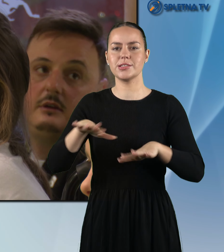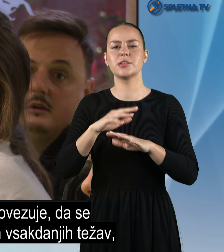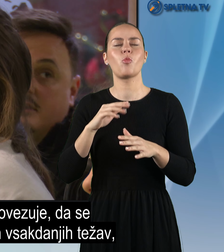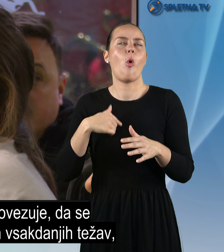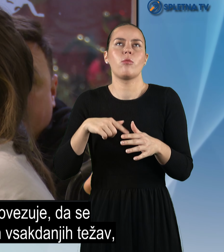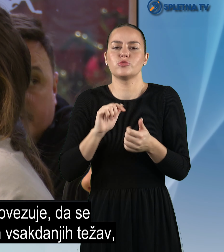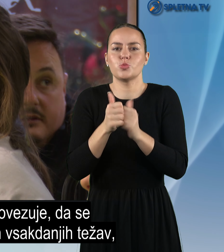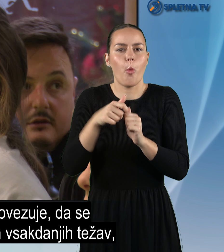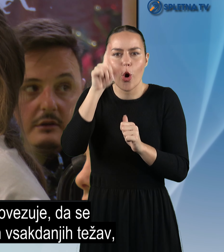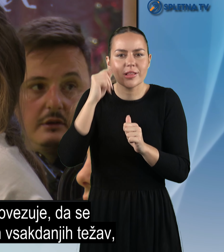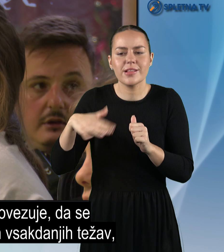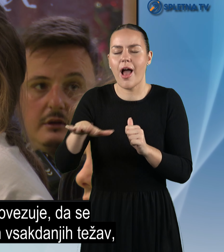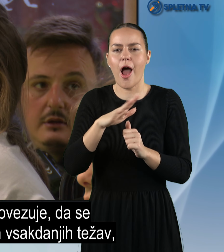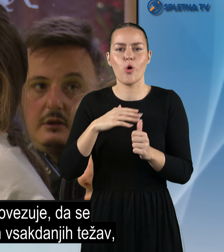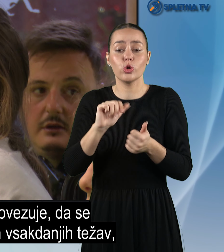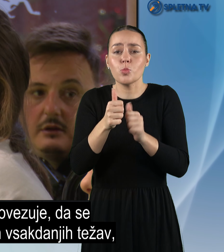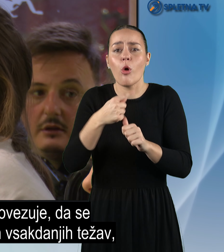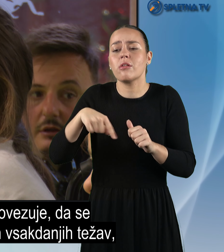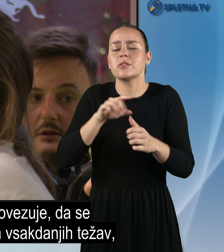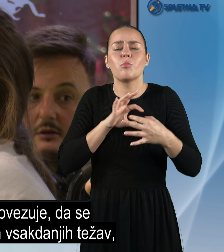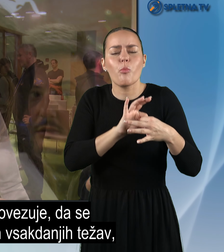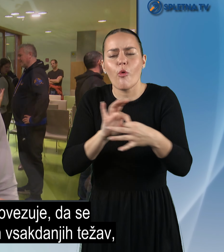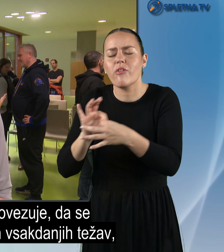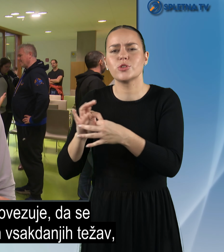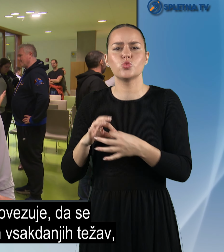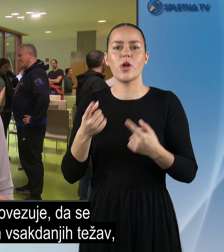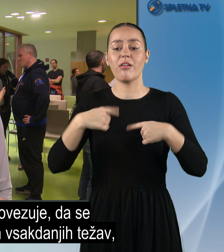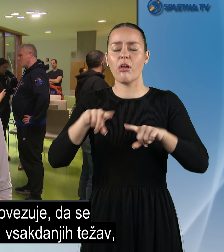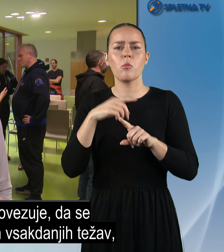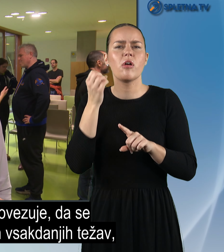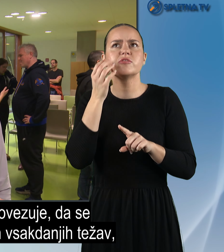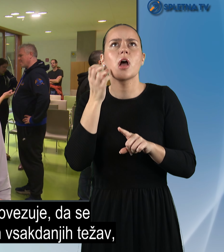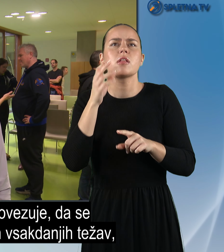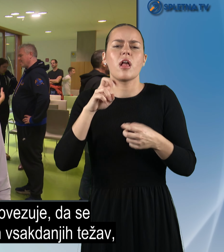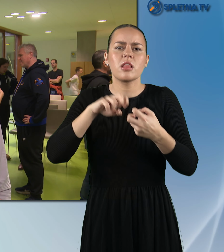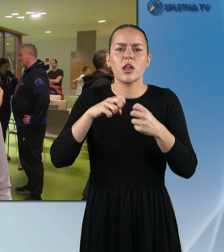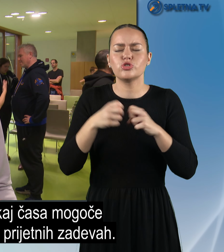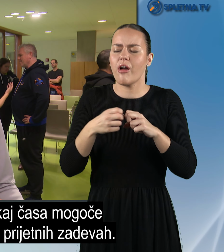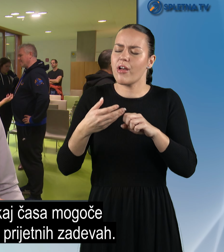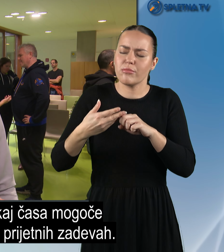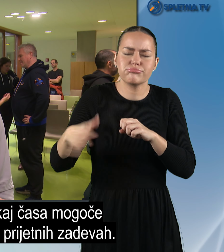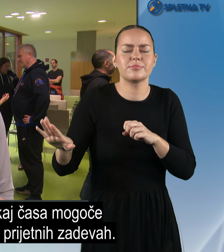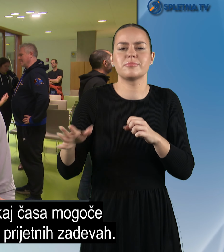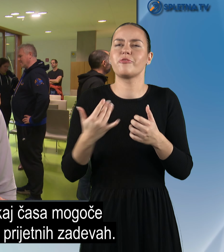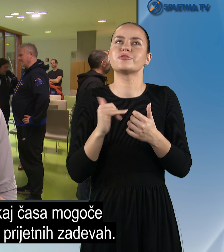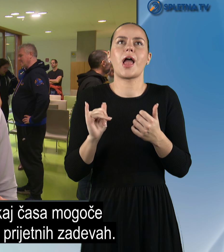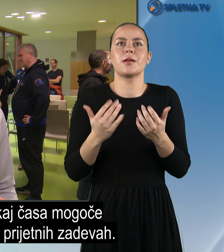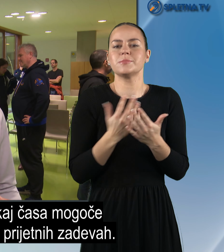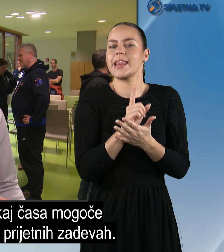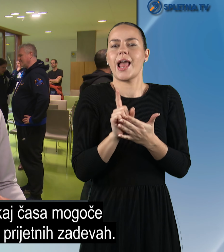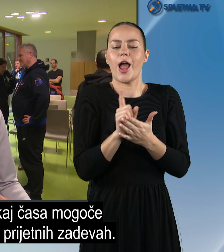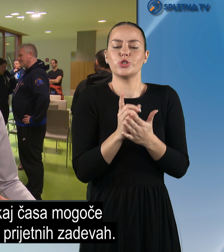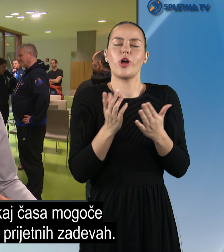narod, šport nekako povezuje, da se odmaknemo od teh vsakdanjih težav, da saj za nekaj časa